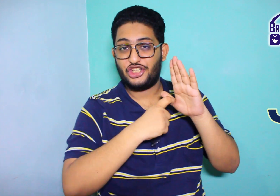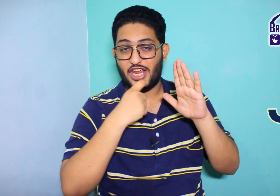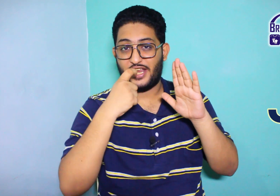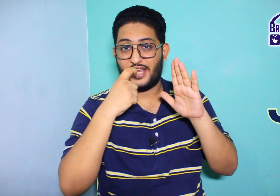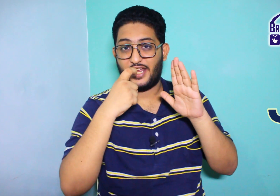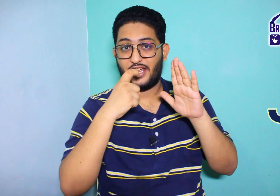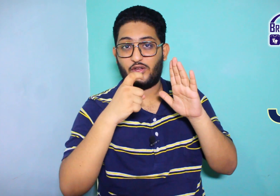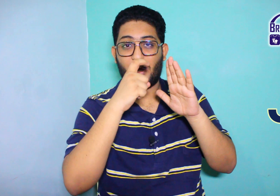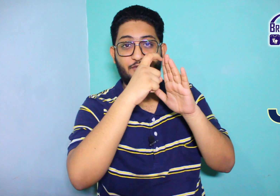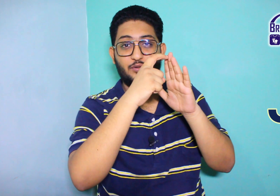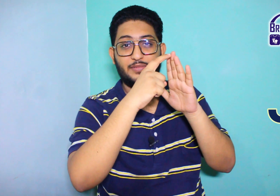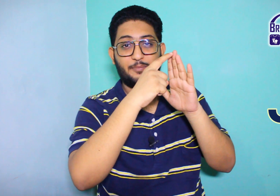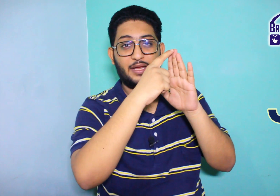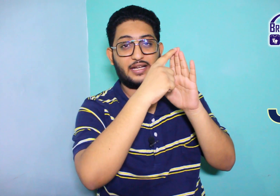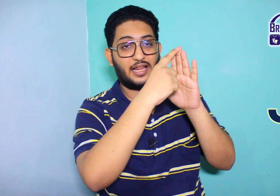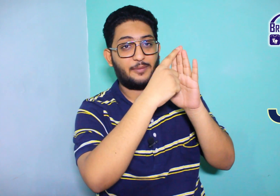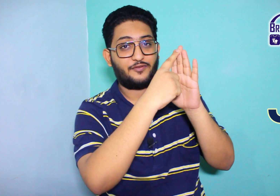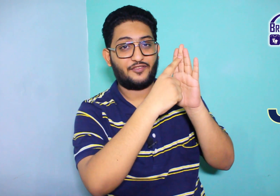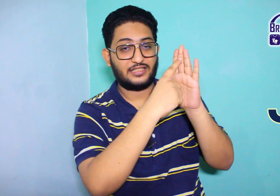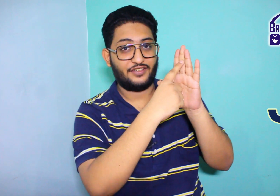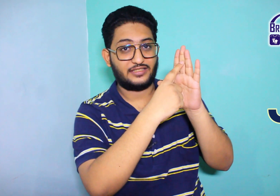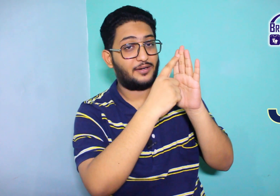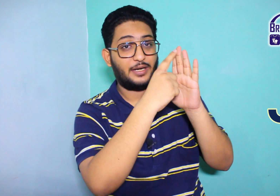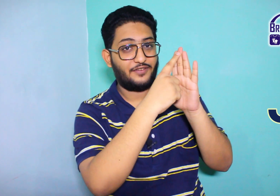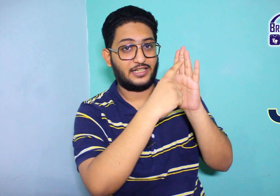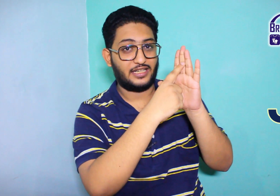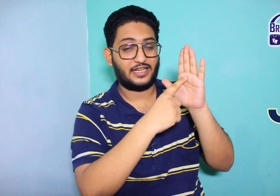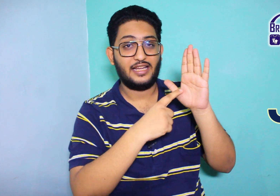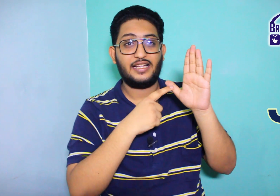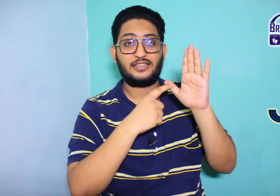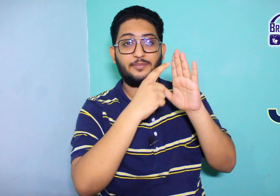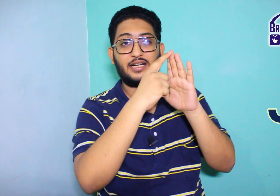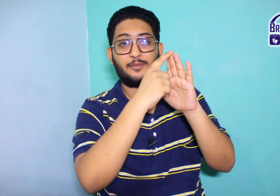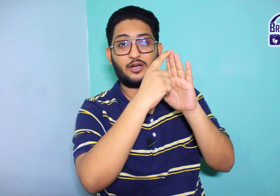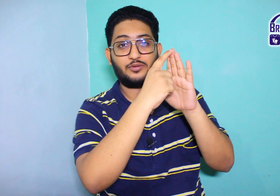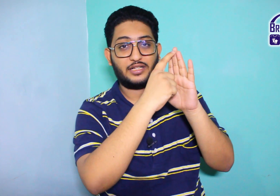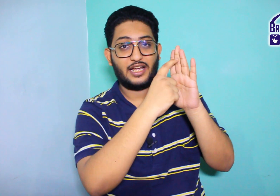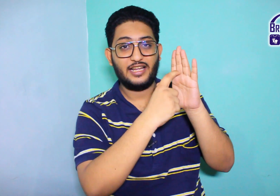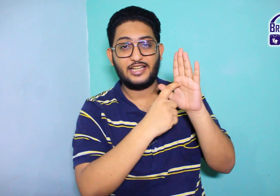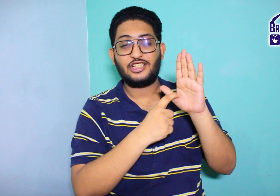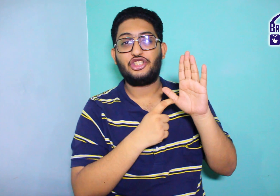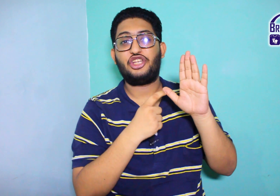जे। यू हैव टू मतलब मेक करना है आपको फर्स्ट फिंगर से मिडिल फिंगर से लेके थंब तक आपको राउंड करना है। जे